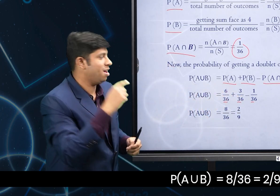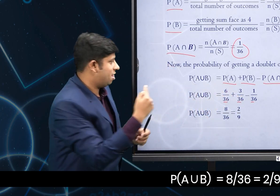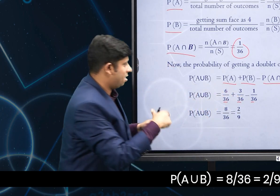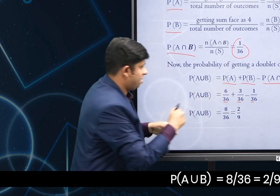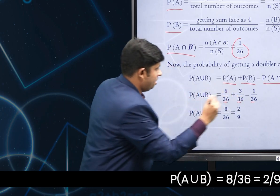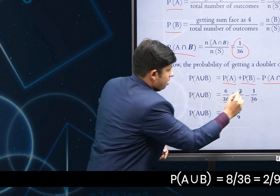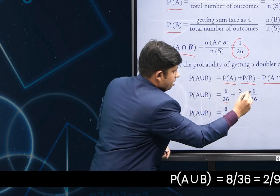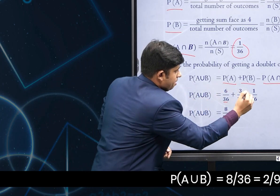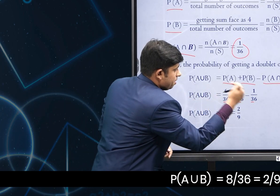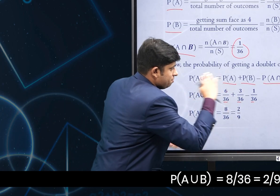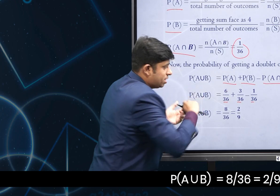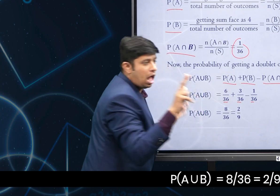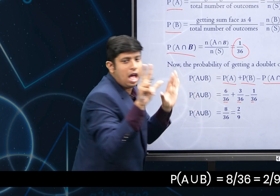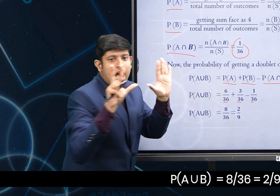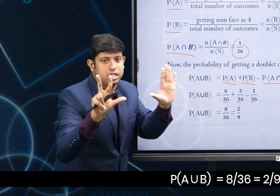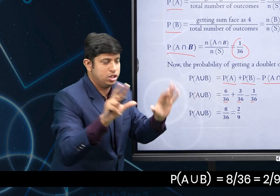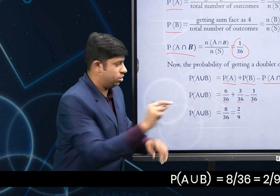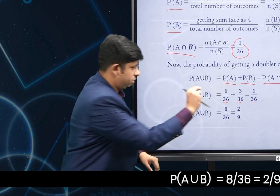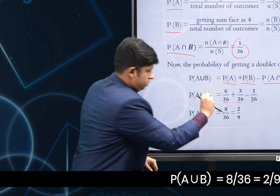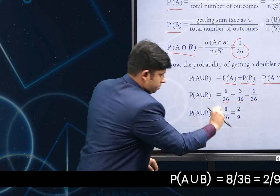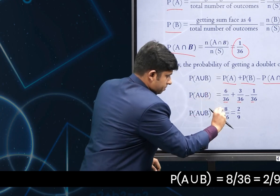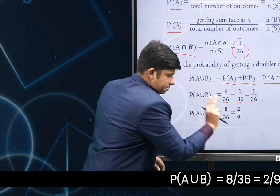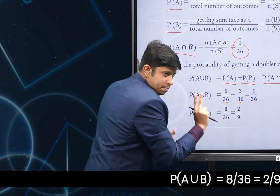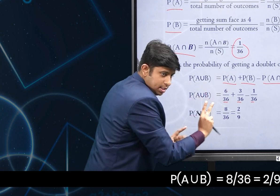36 ஈடு 2 கீழ்கோடு 9.